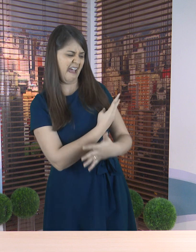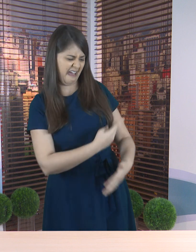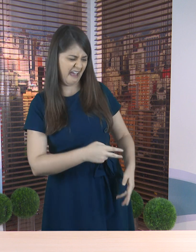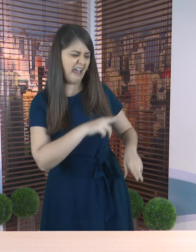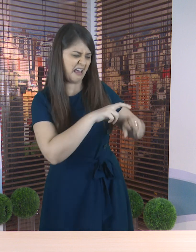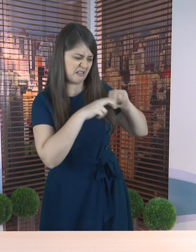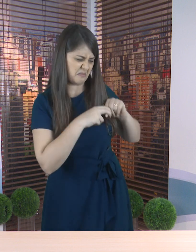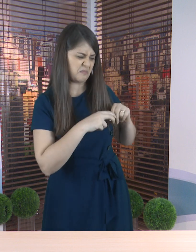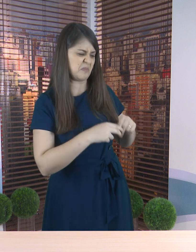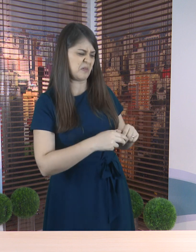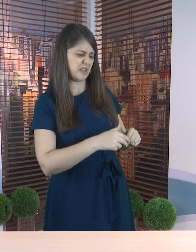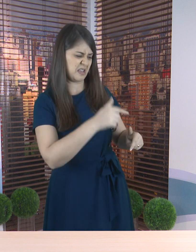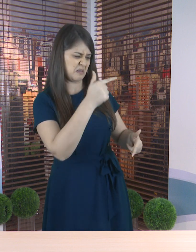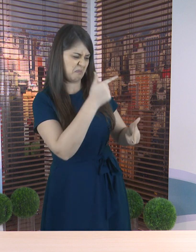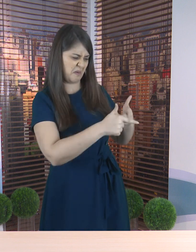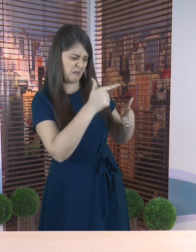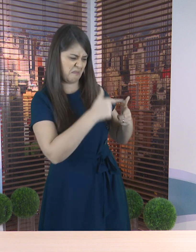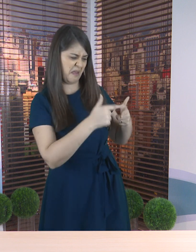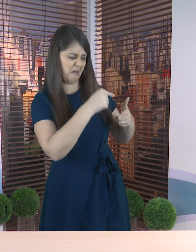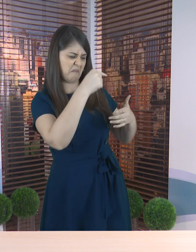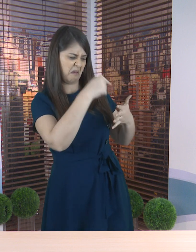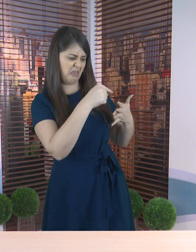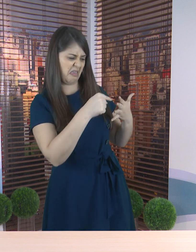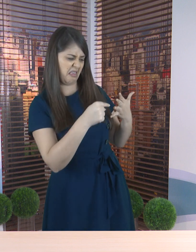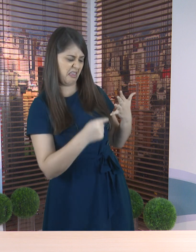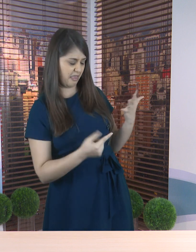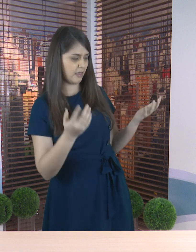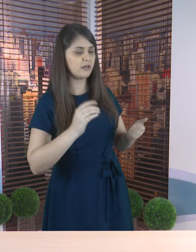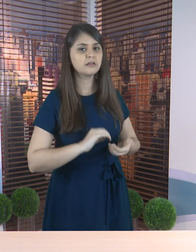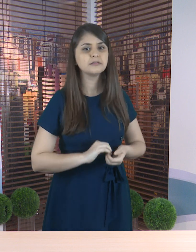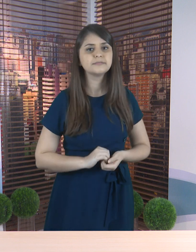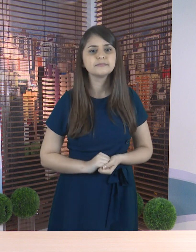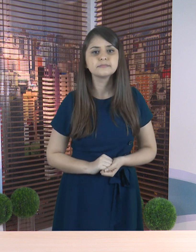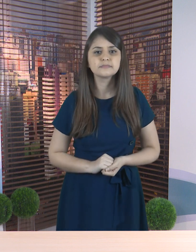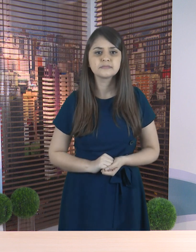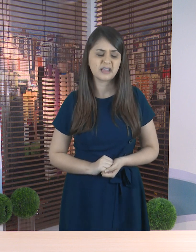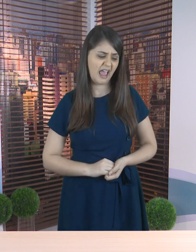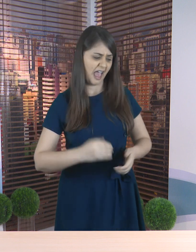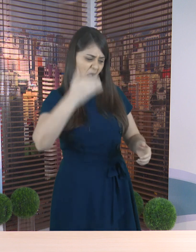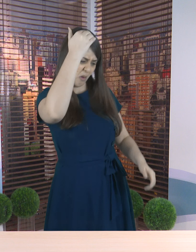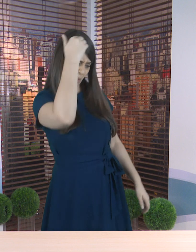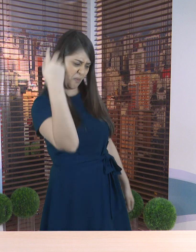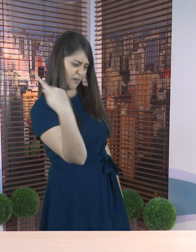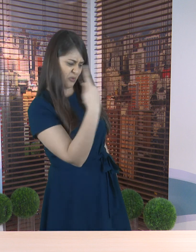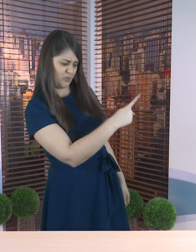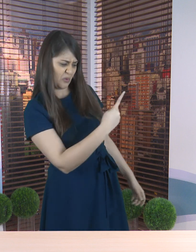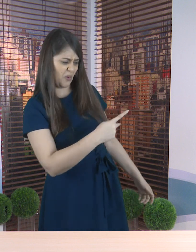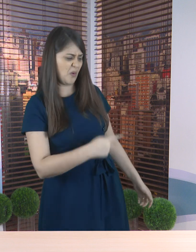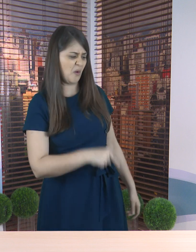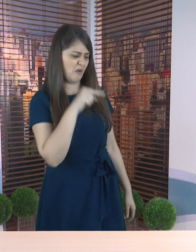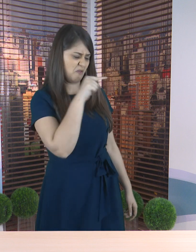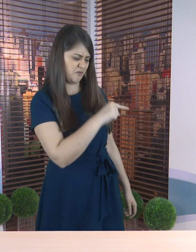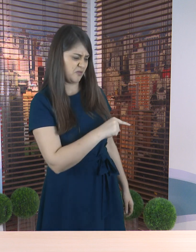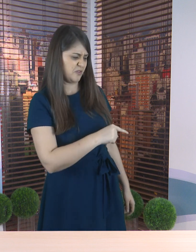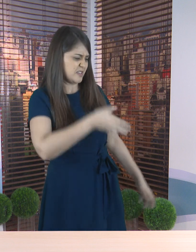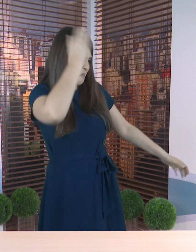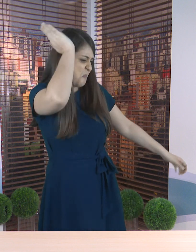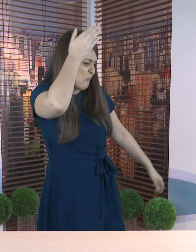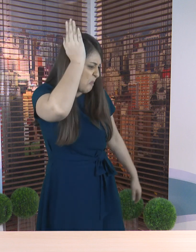ignorante, você é pecador. O amigo de Jó acusa aquele que sofre de pecado. E eu